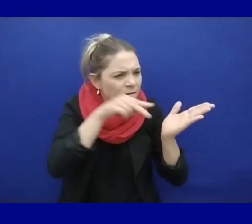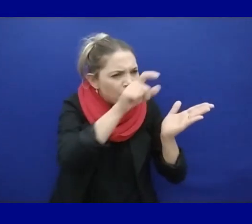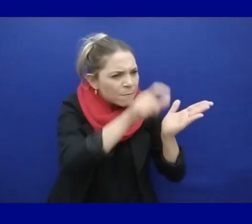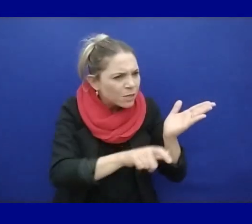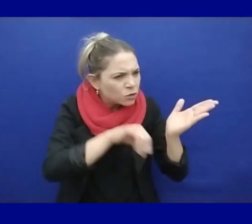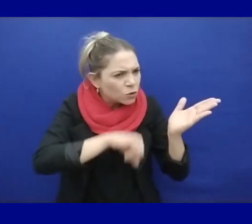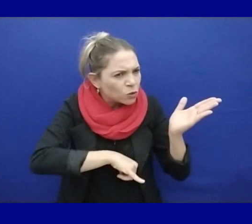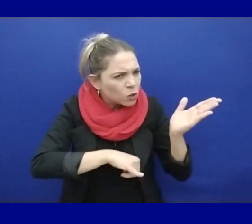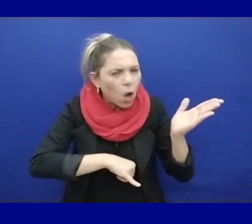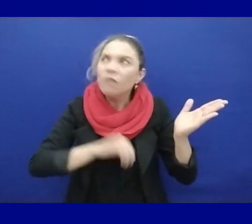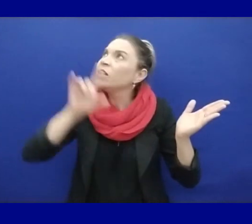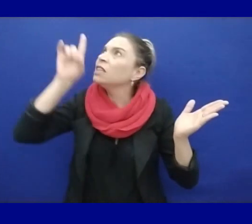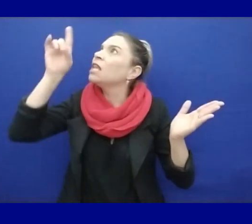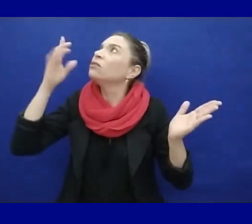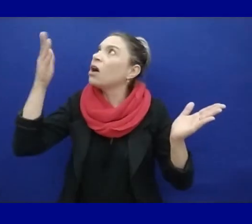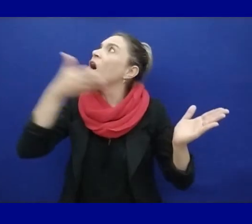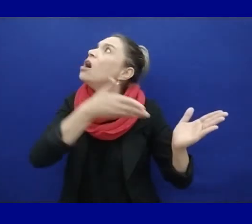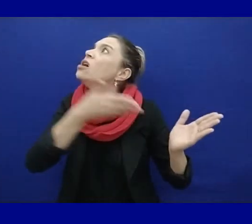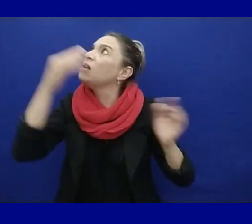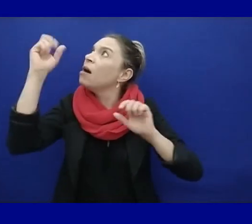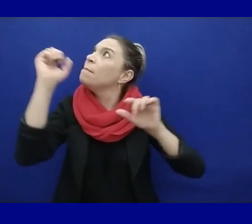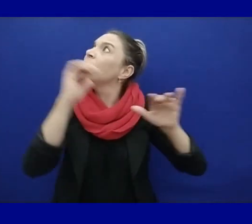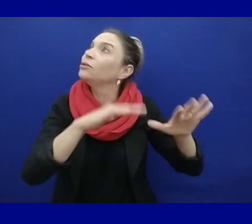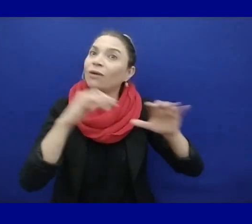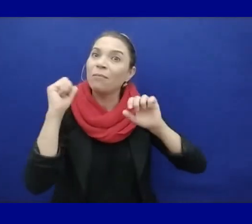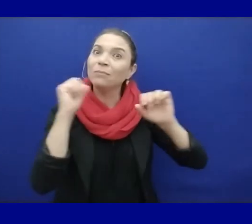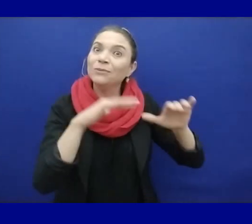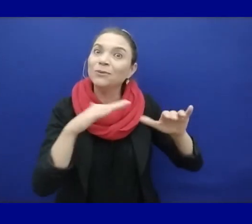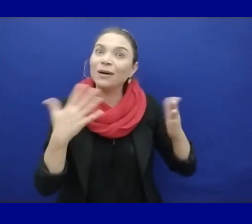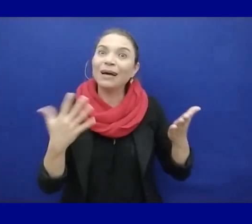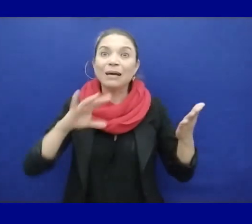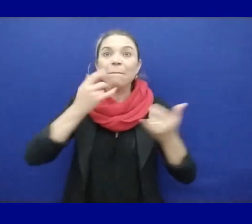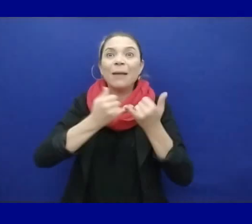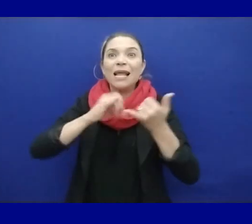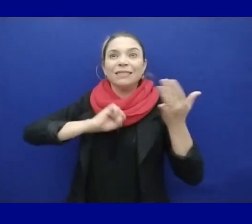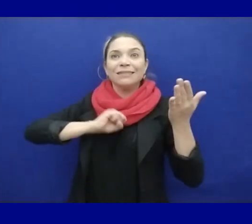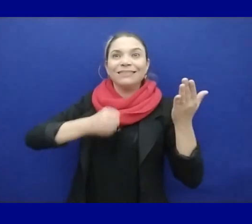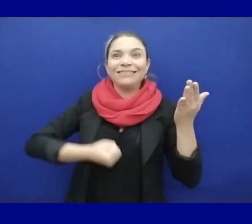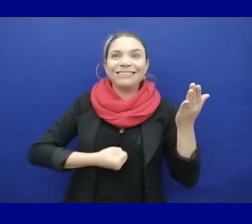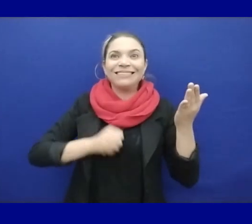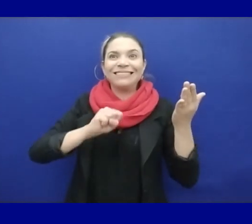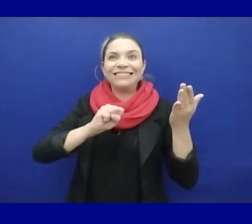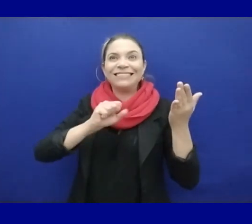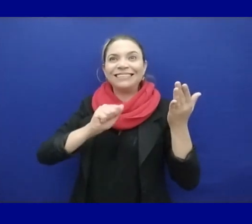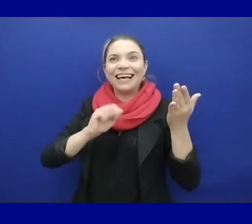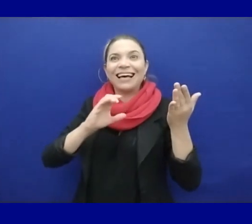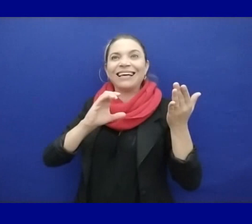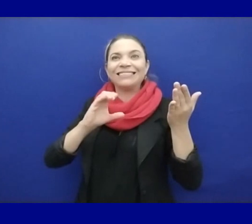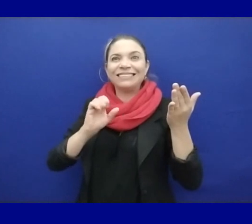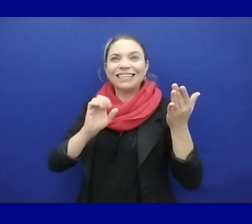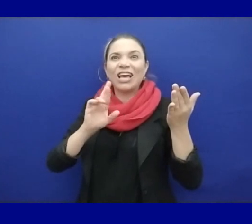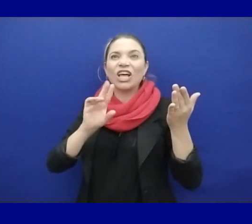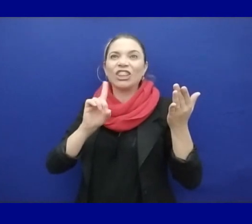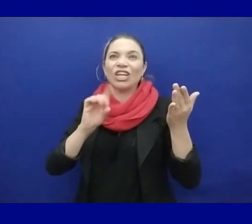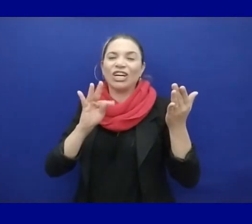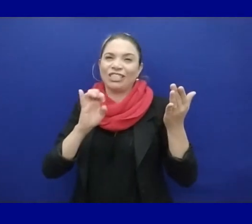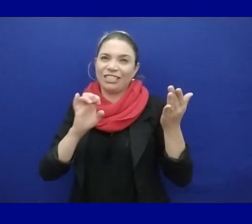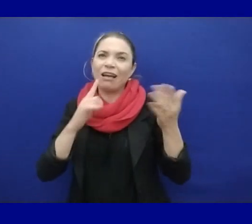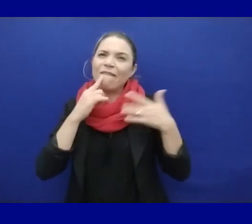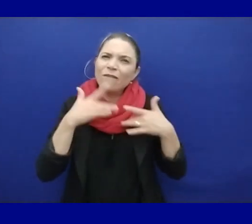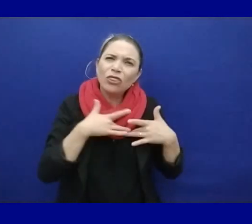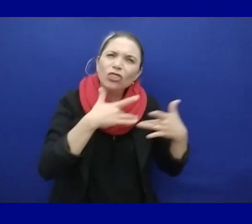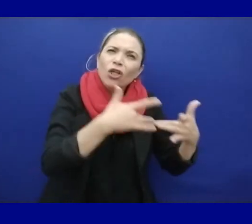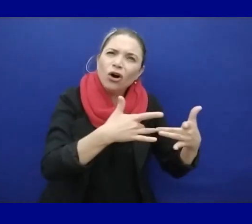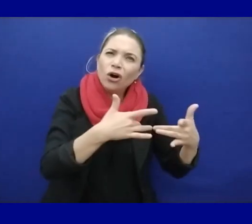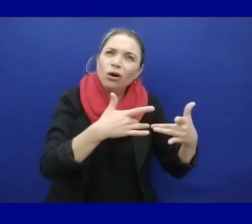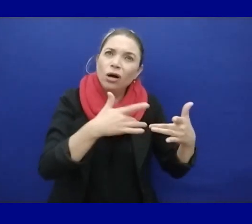céus, conservemos firmes a nossa confissão, porque não temos sumo sacerdote que não possa